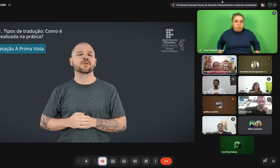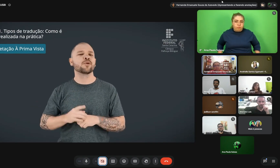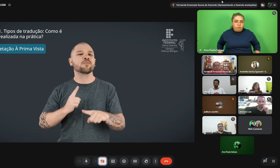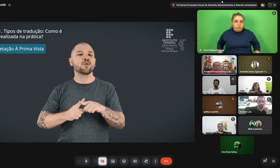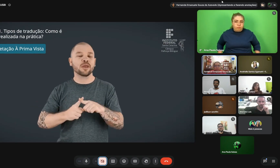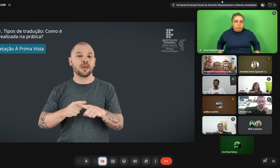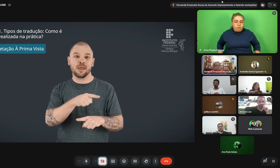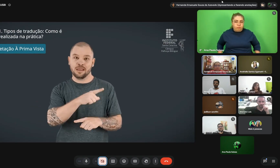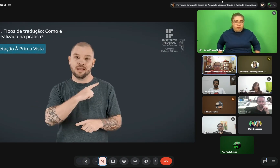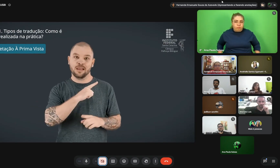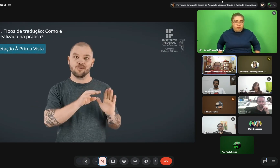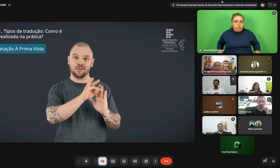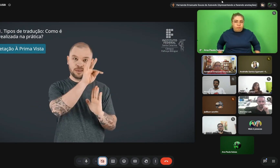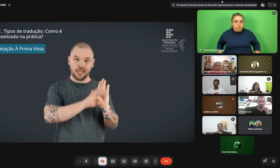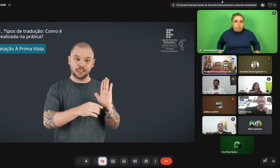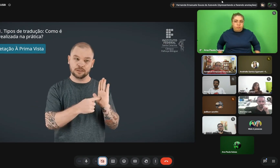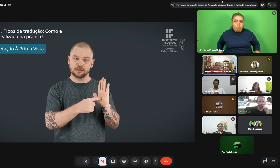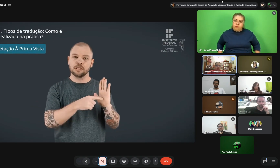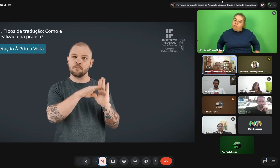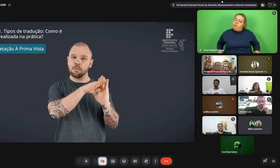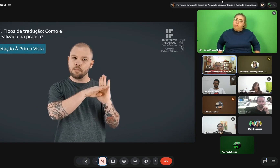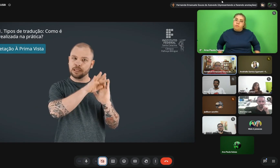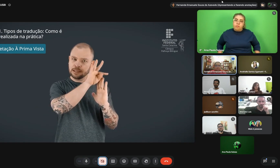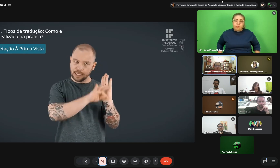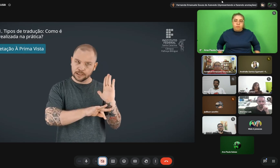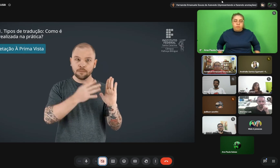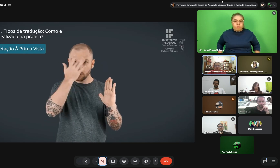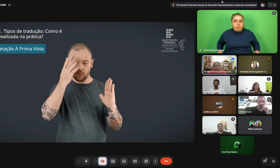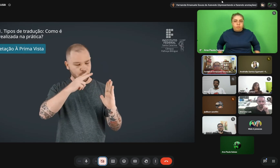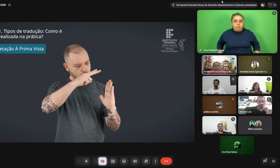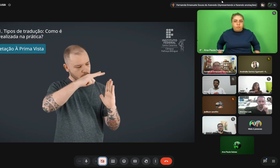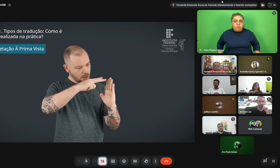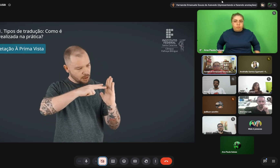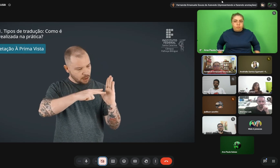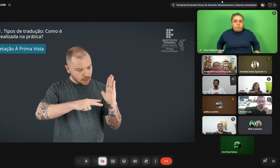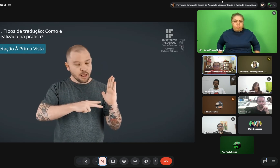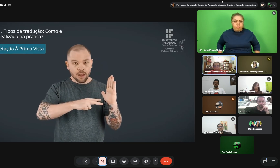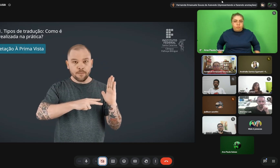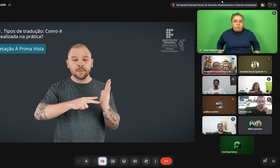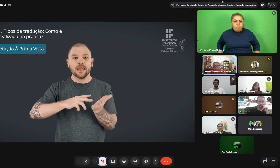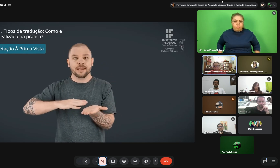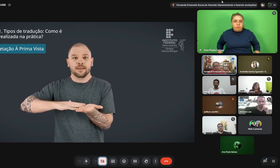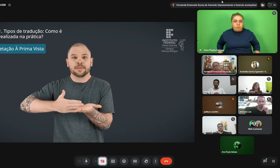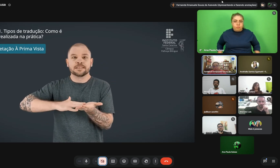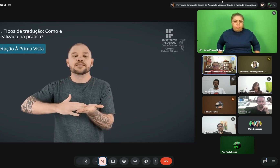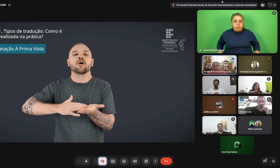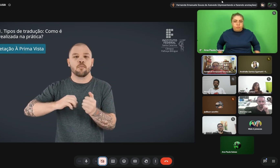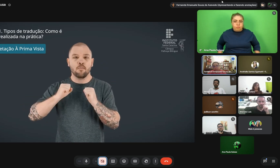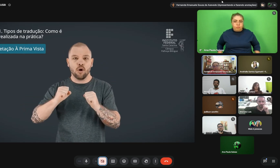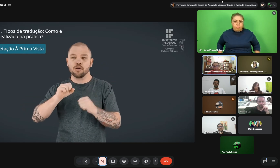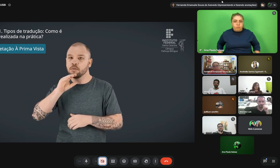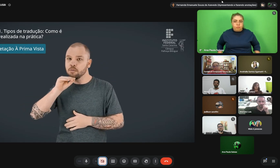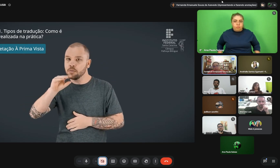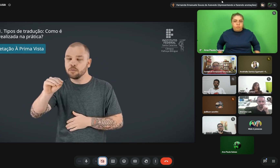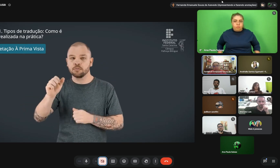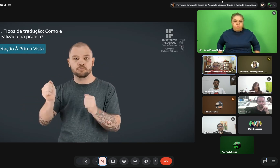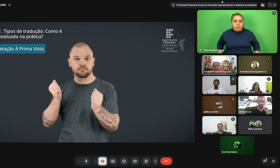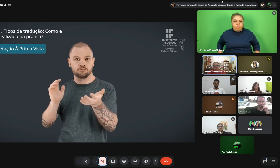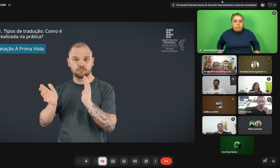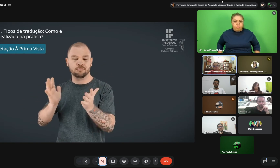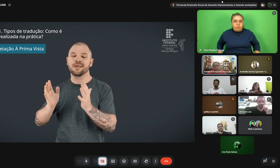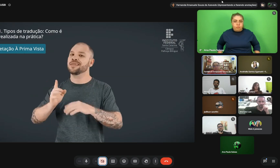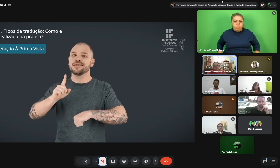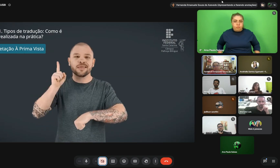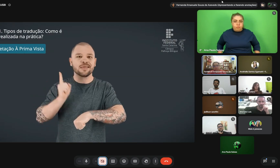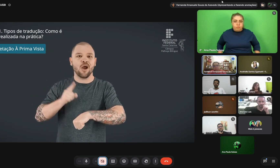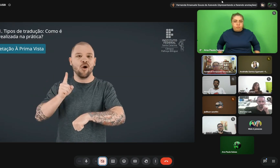Acontece esses dois métodos ali, porque quando ela faz a tradução do texto, ela tá fazendo a tradução. E aí depois